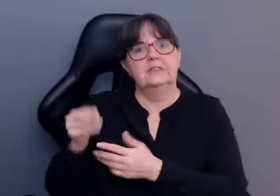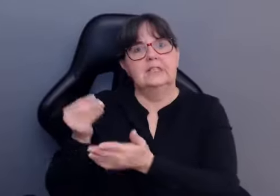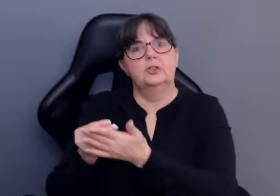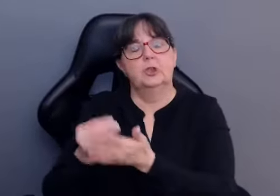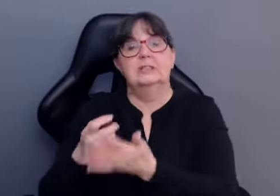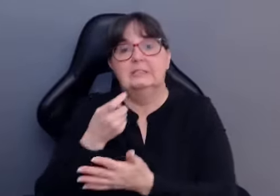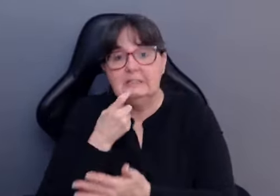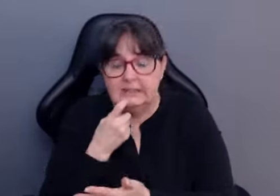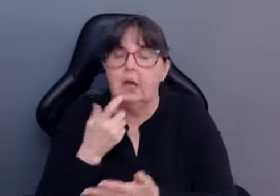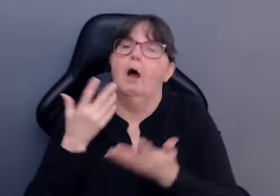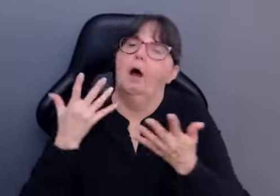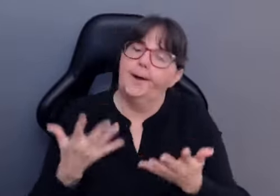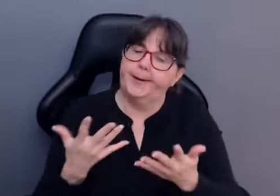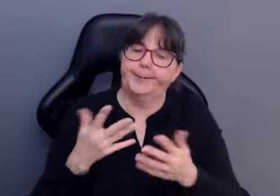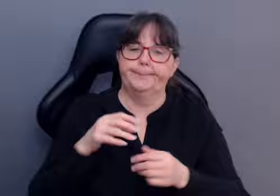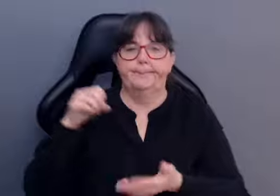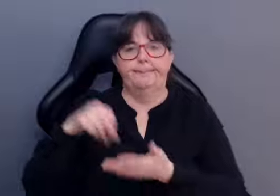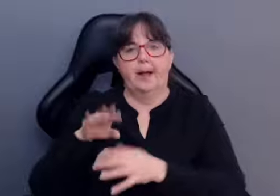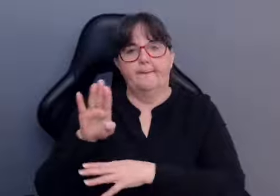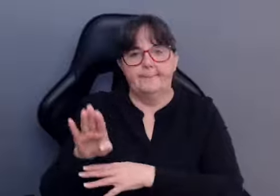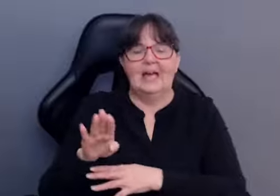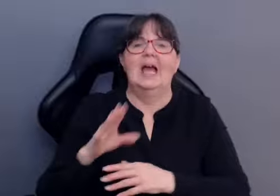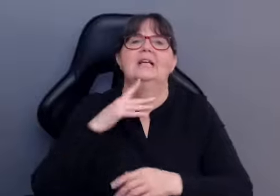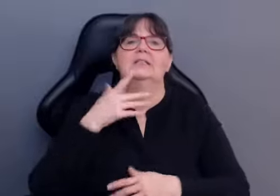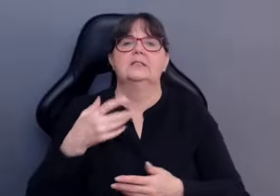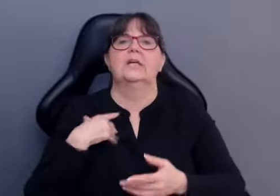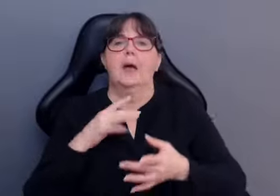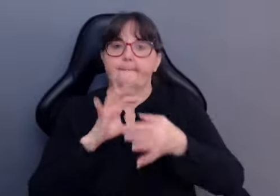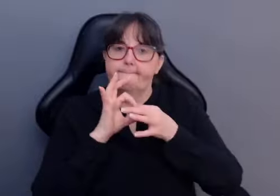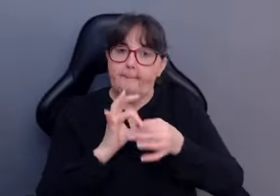par un membre de soutien ou associatif.